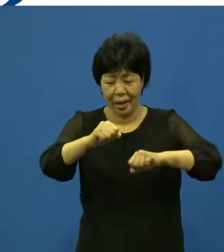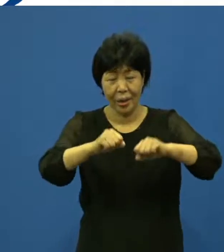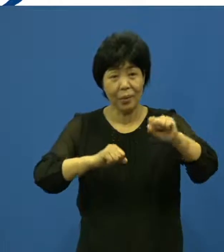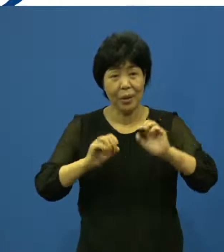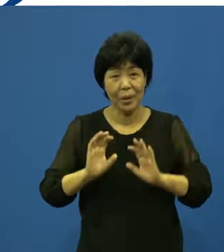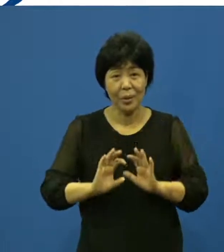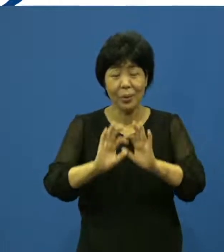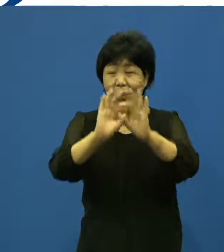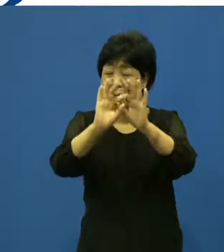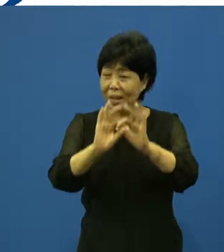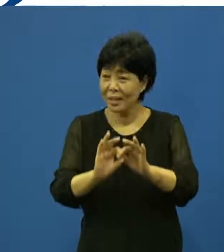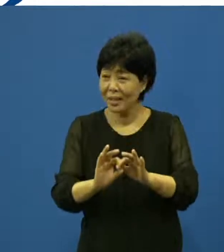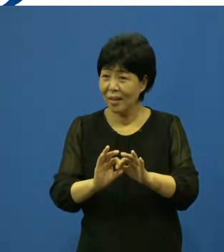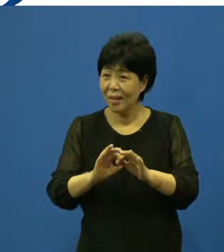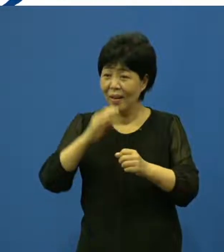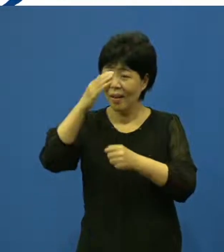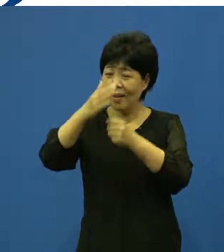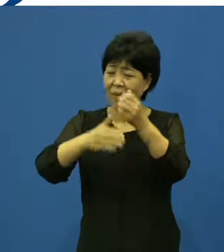앞에